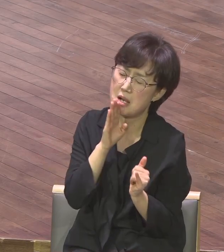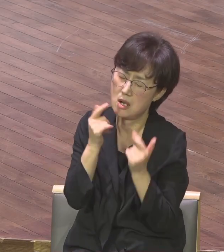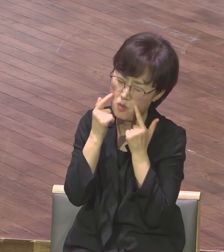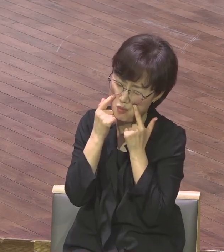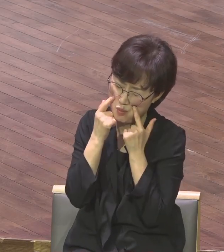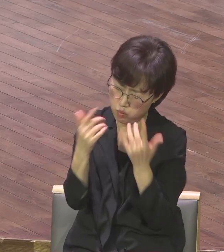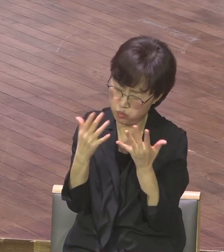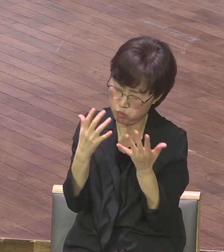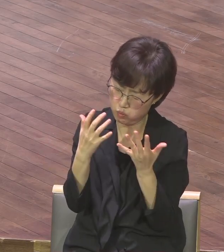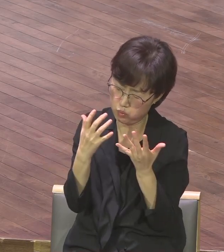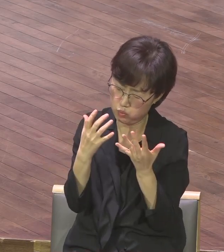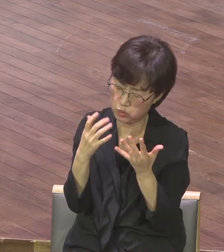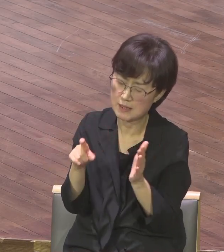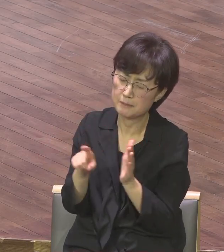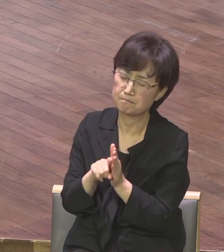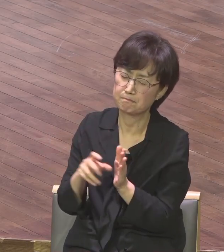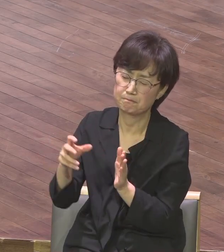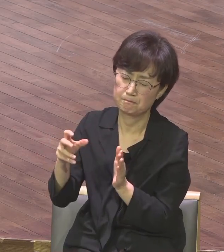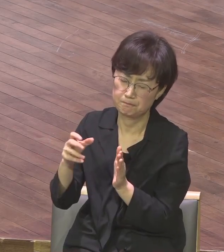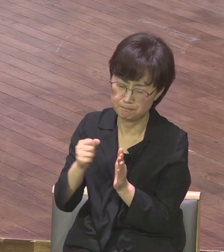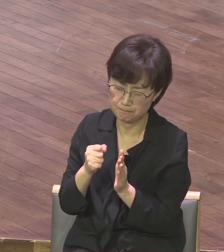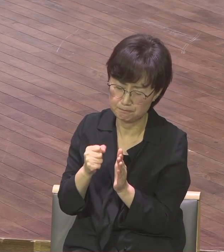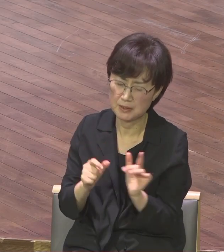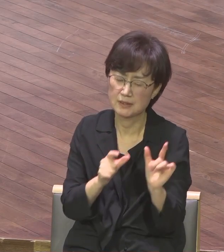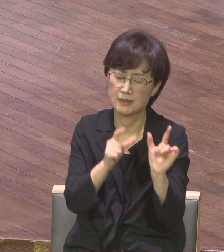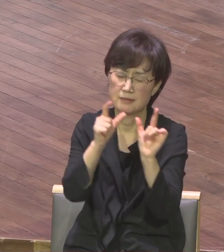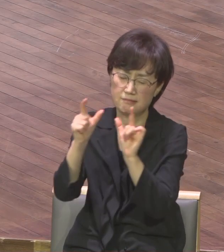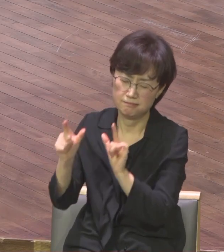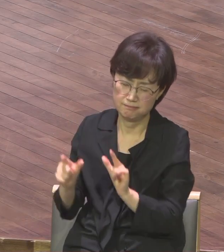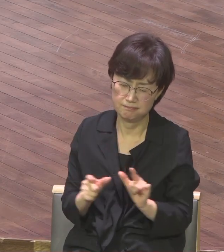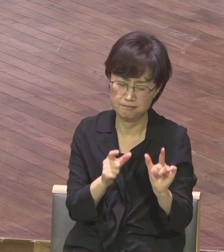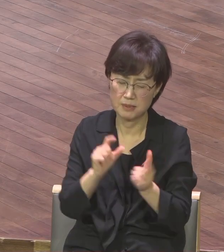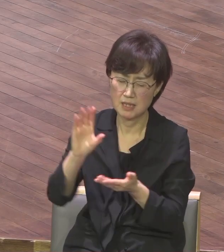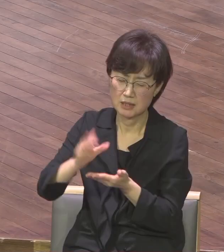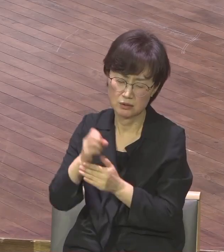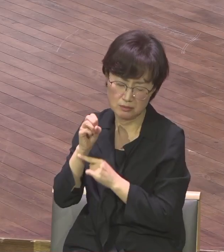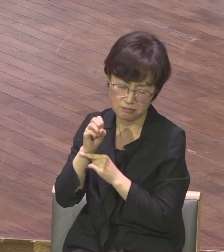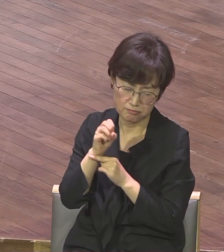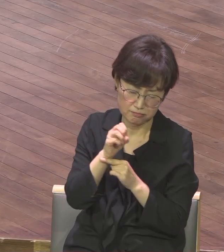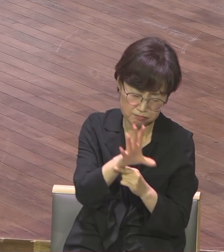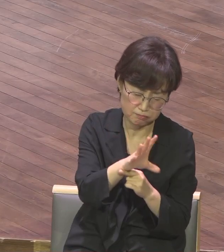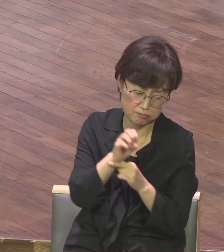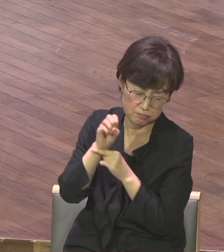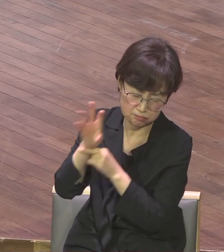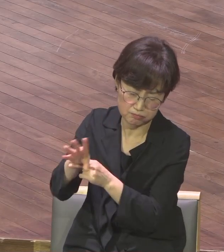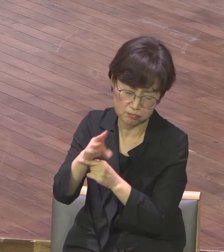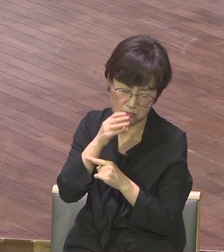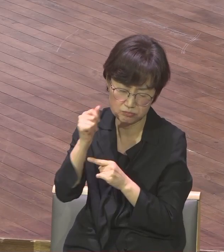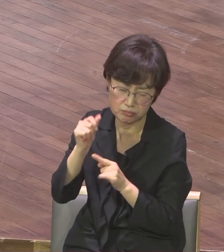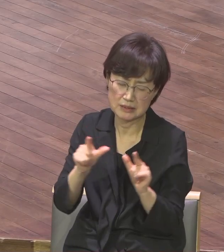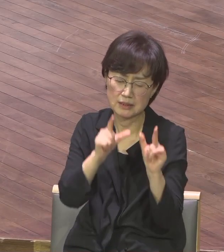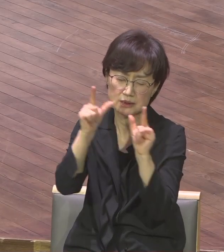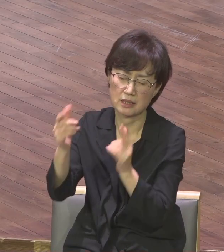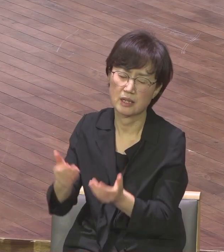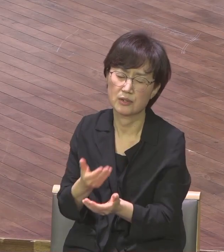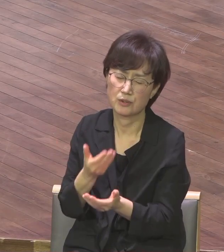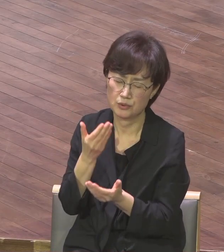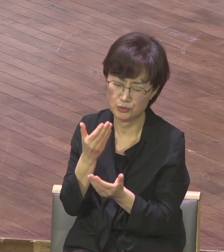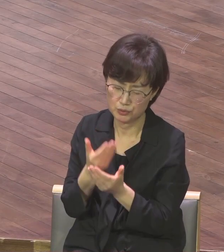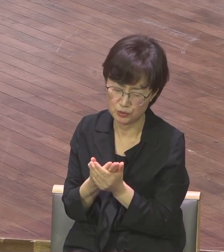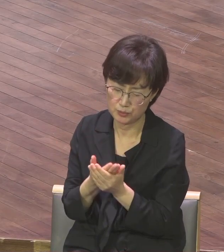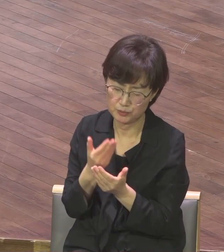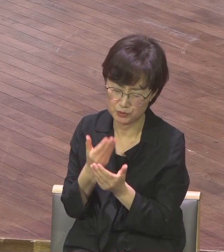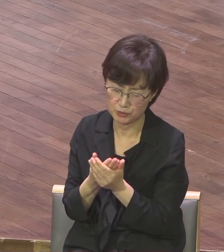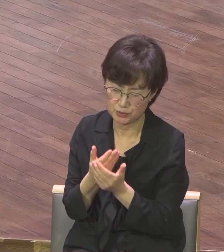자라는 이런 의식을 가지고 삶 속에서 그리스도의 빛을 발하는 하나님의 사람들, 보내심을 받은